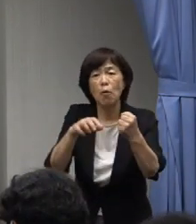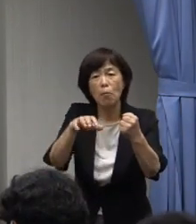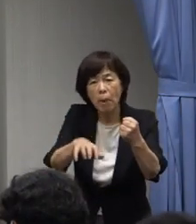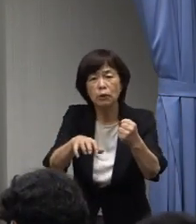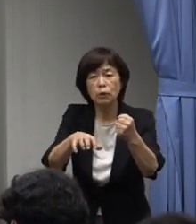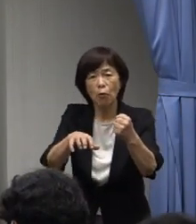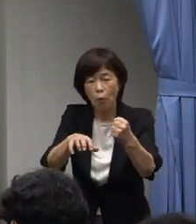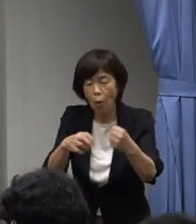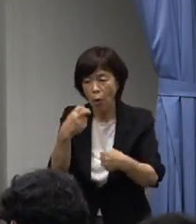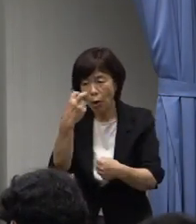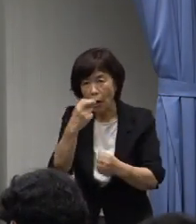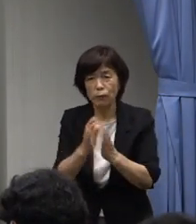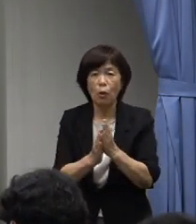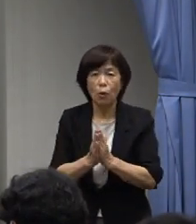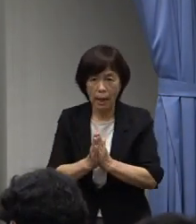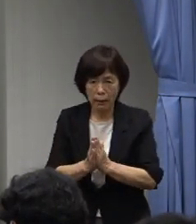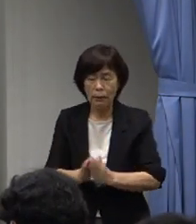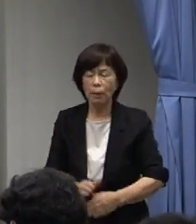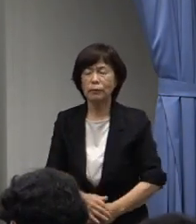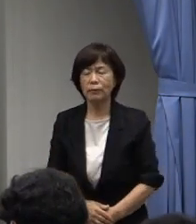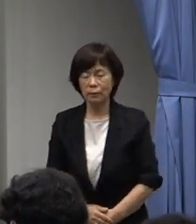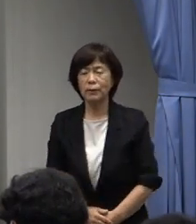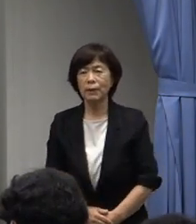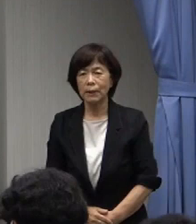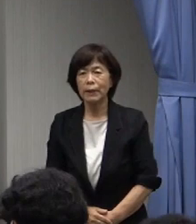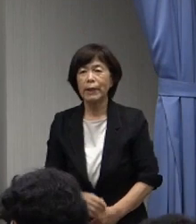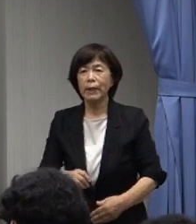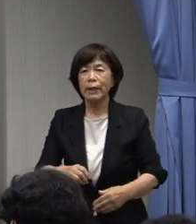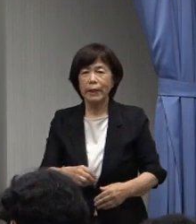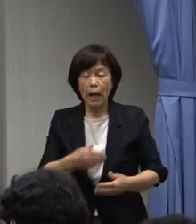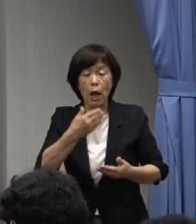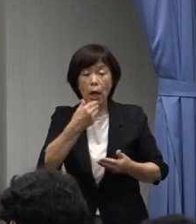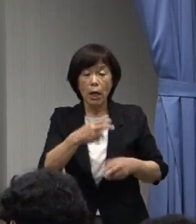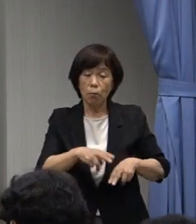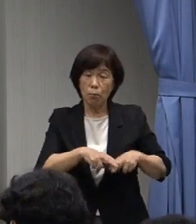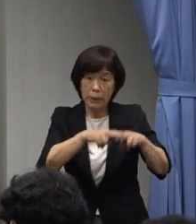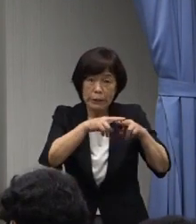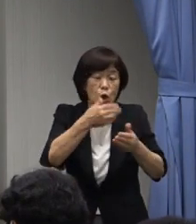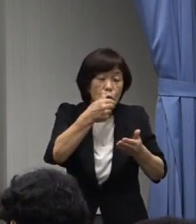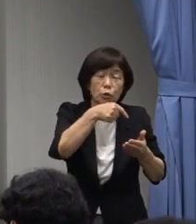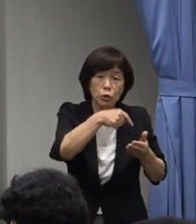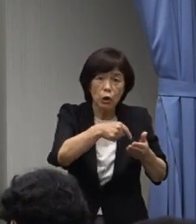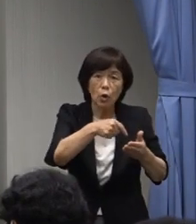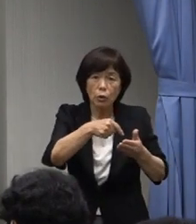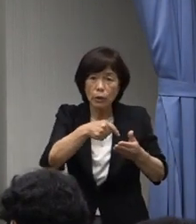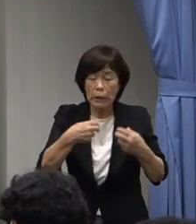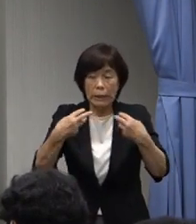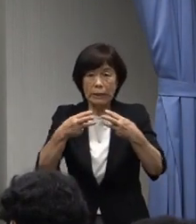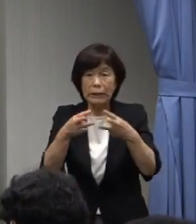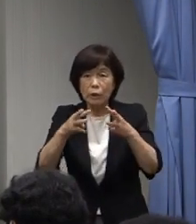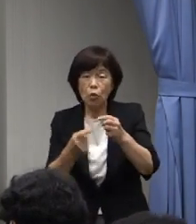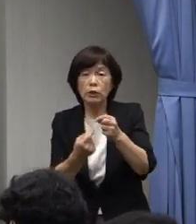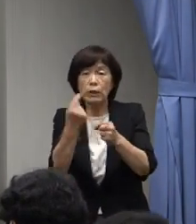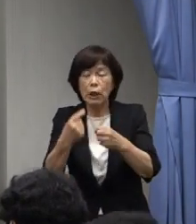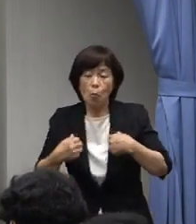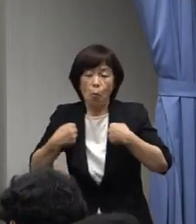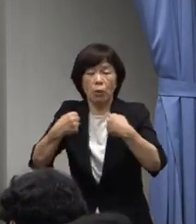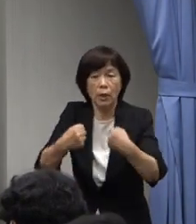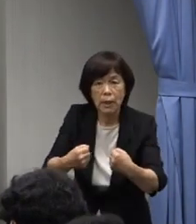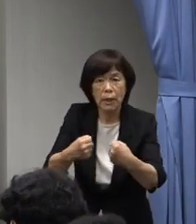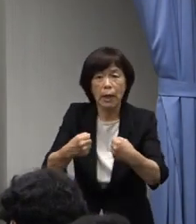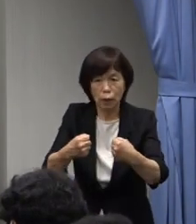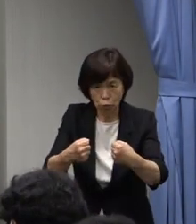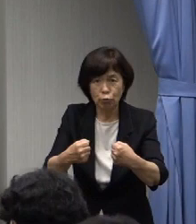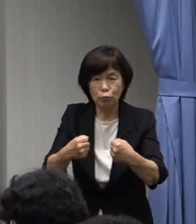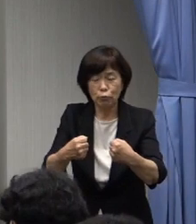と思います。そして、この備蓄食、非常持ち品の準備、最低3日程度は準備をいただきたいと思います。